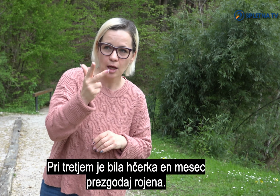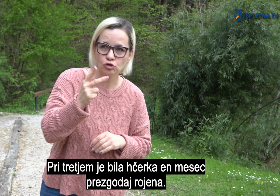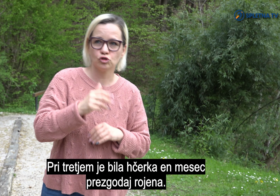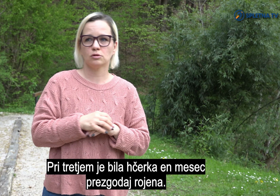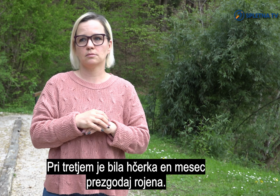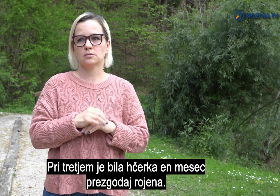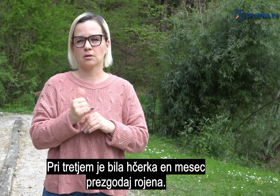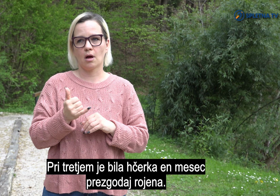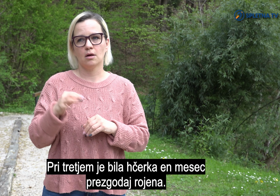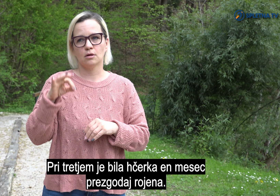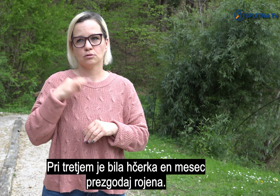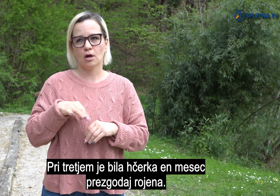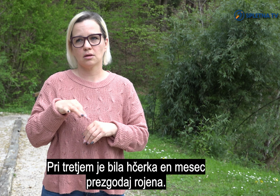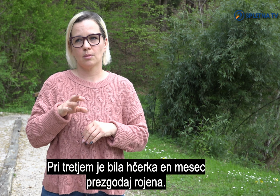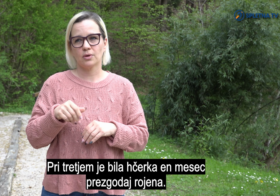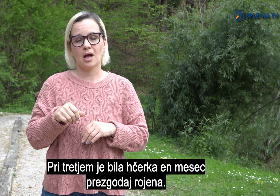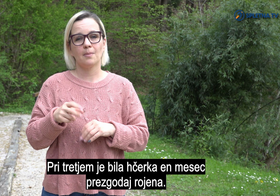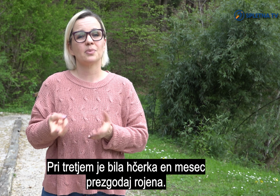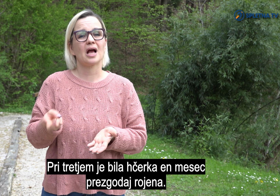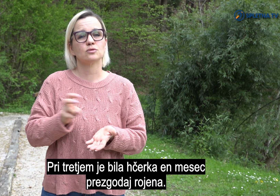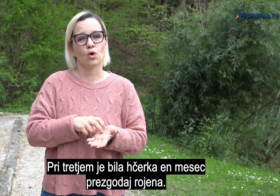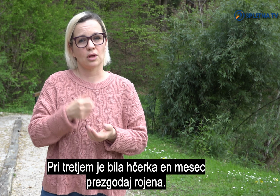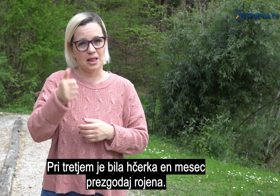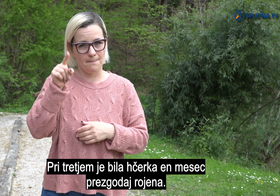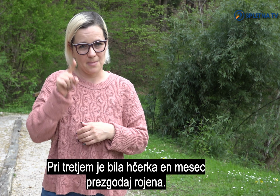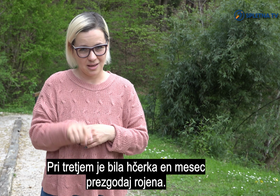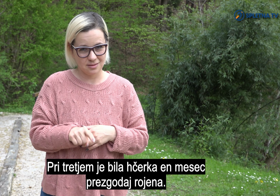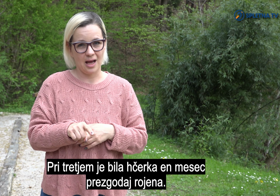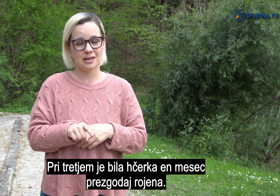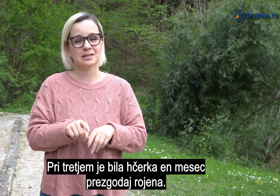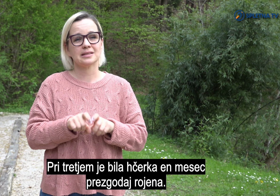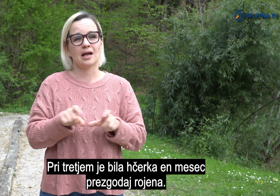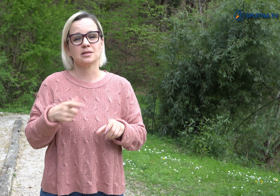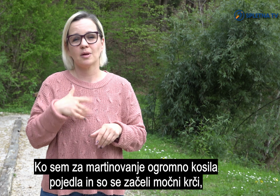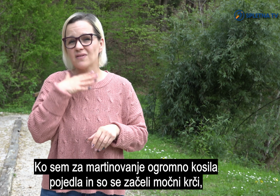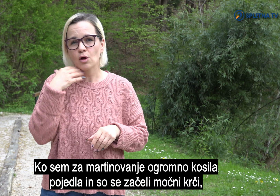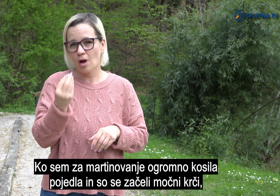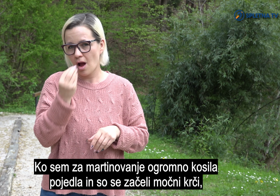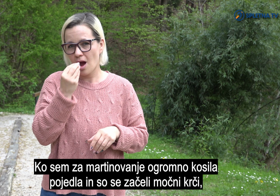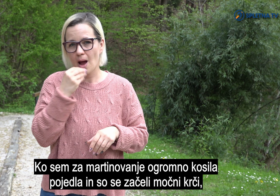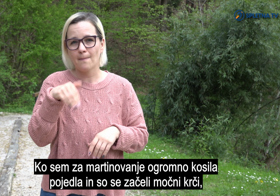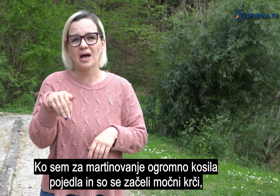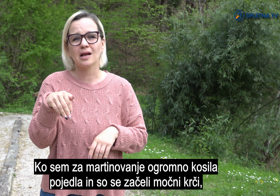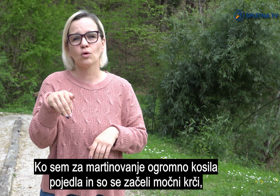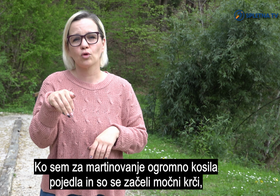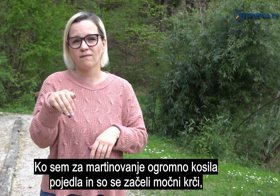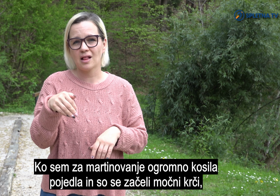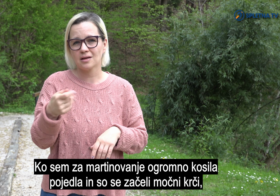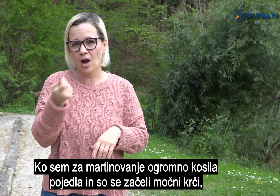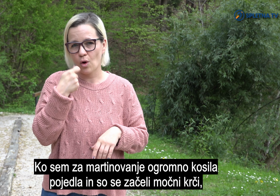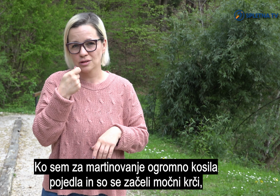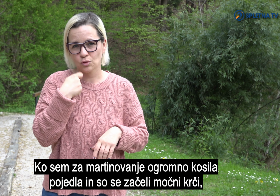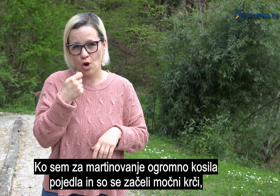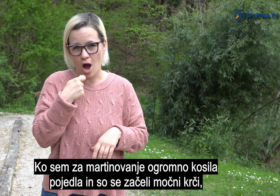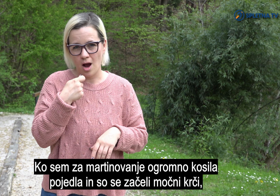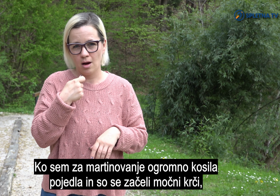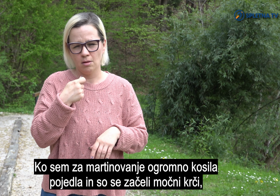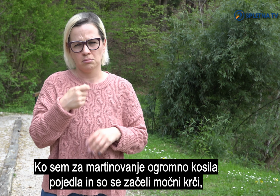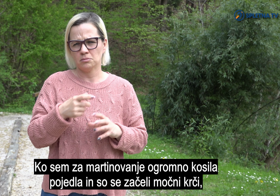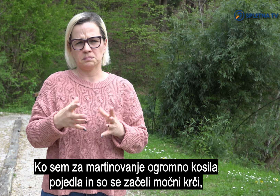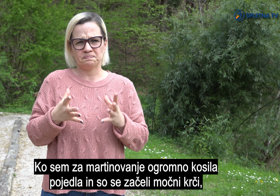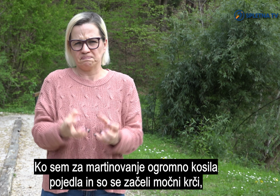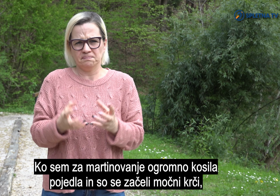Pri tretjem je bila hčerka 1 mesec prezgodaj rojena. Ko sem za martinovanje pojedla ogromna kosila in so se začeli